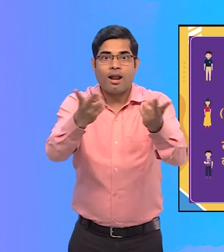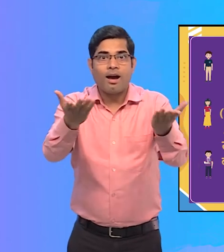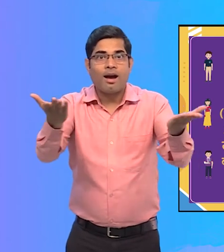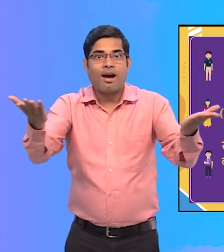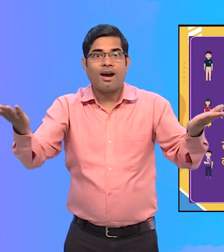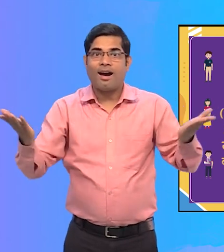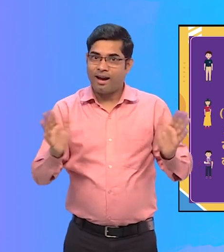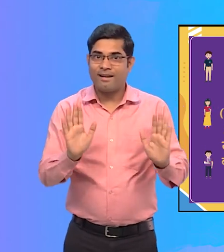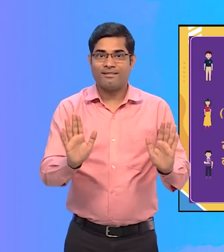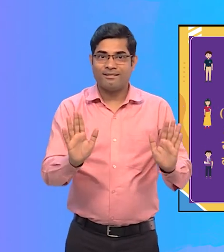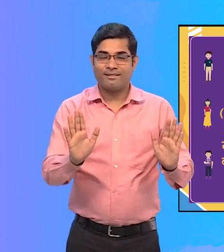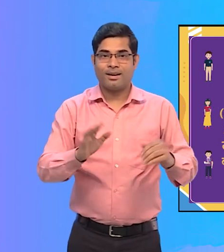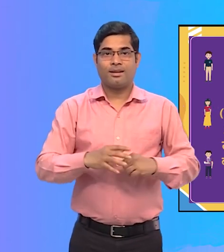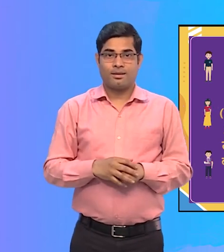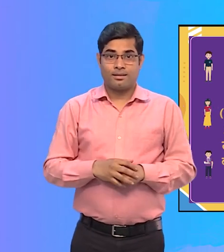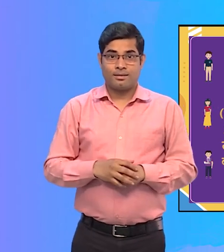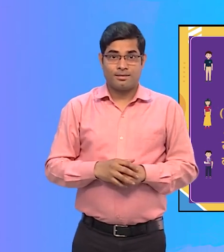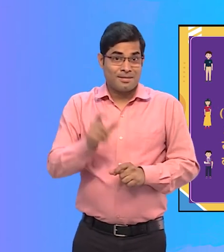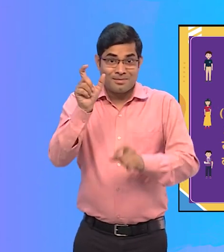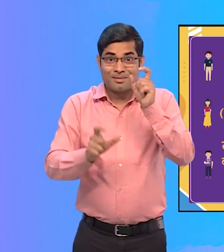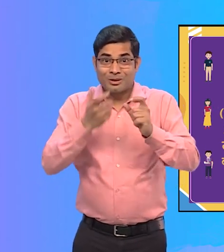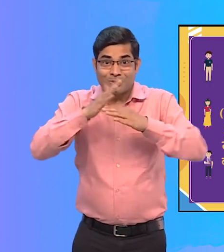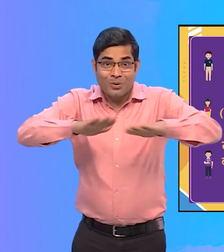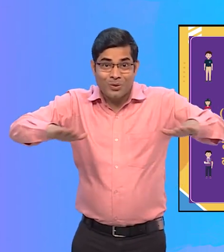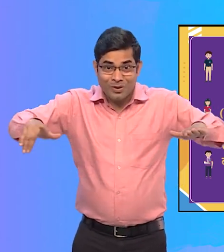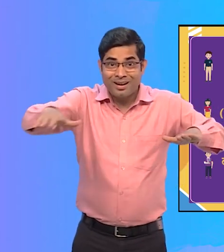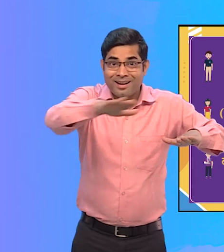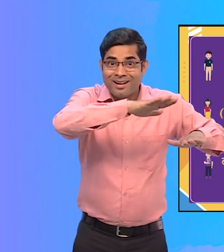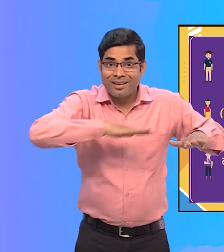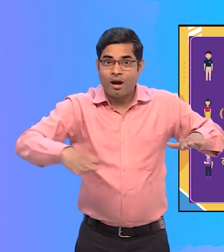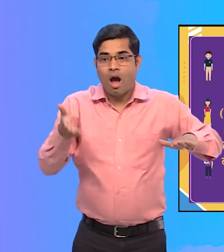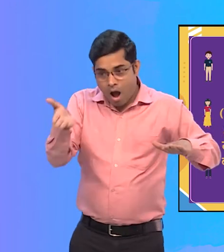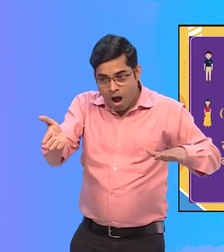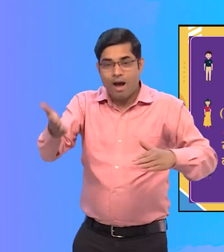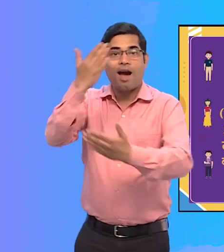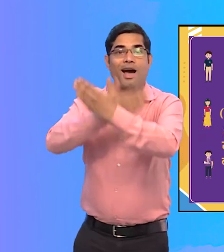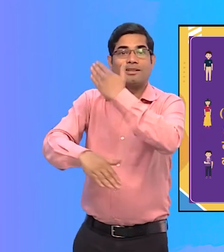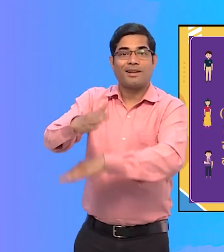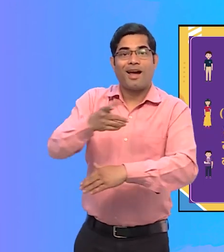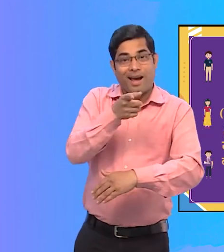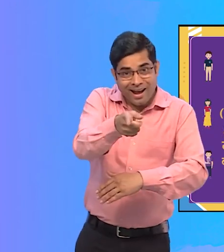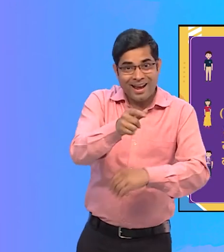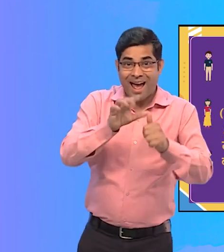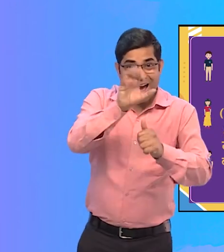दिव्यांग छात्रों को स्कूल की दैनिक गतिविधियों को स्वतंत्रता और आराम से पूरा करने में मदद